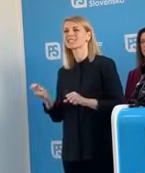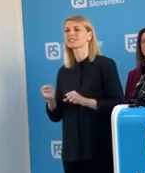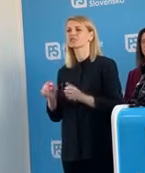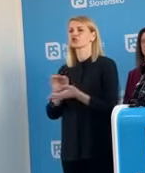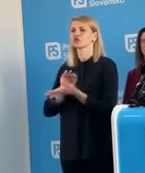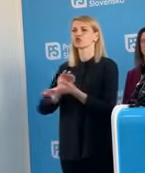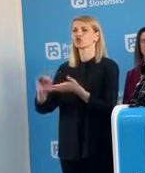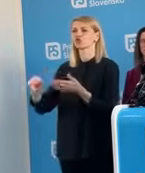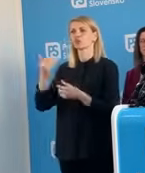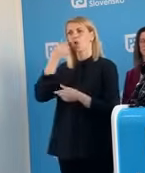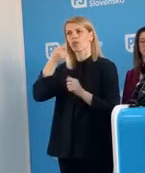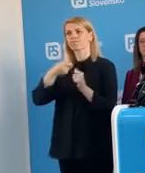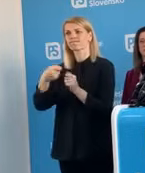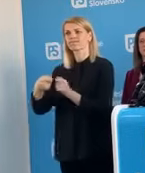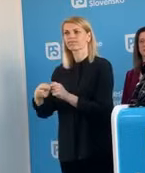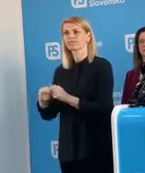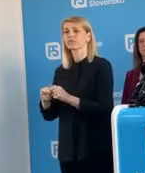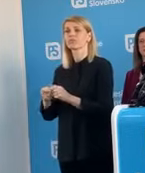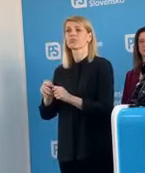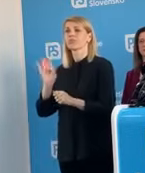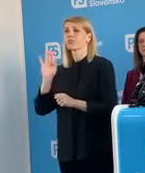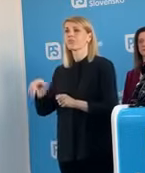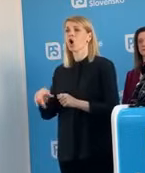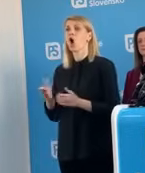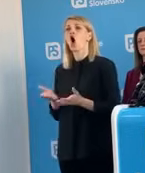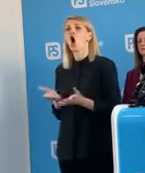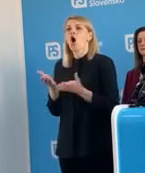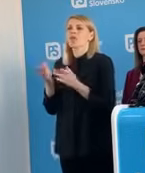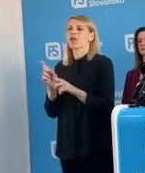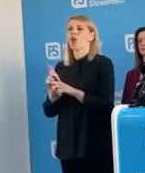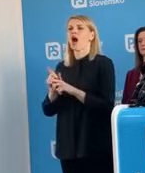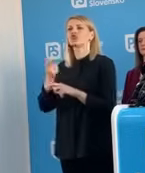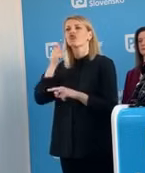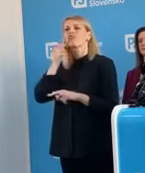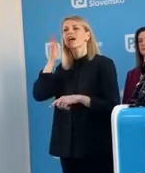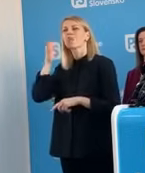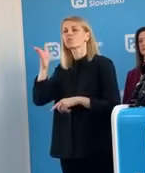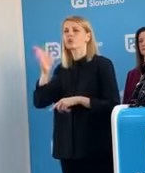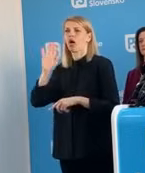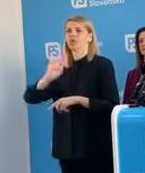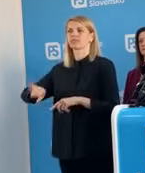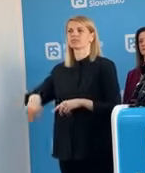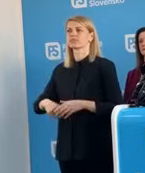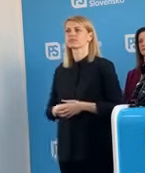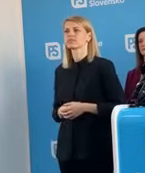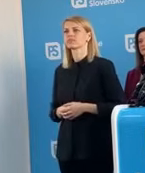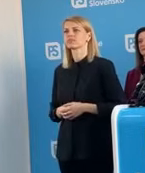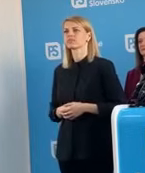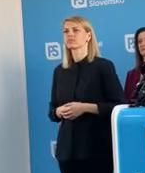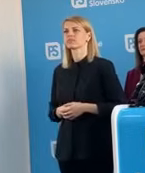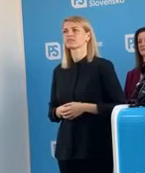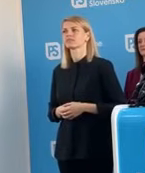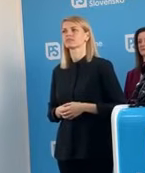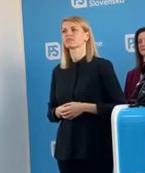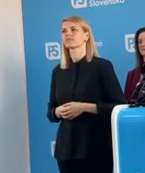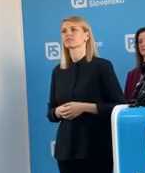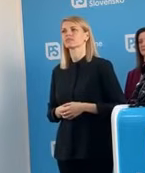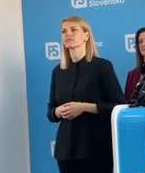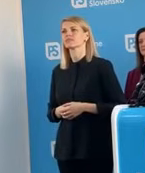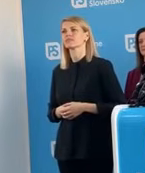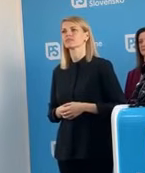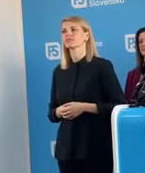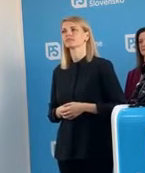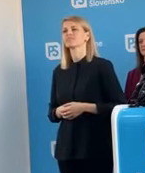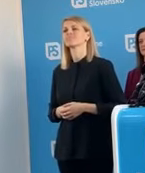pomstu, amnestiu pre svojich ľudí, vďaka ktorej sú ochotní obetovať všetko, aj slovenskú budúcnosť. To bude trošku násmedelo, tak treba si